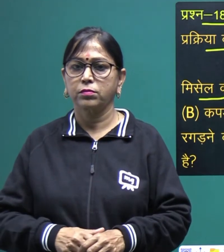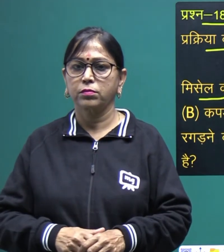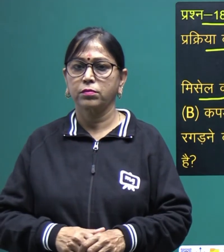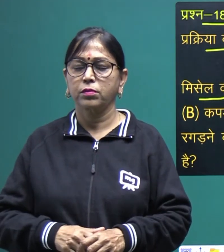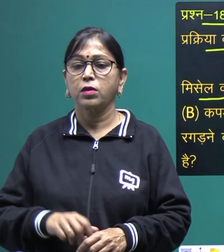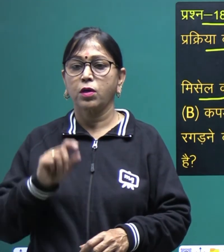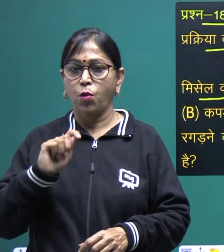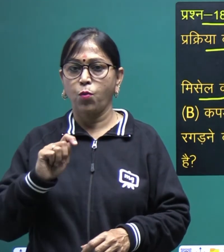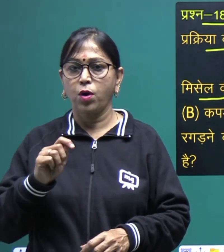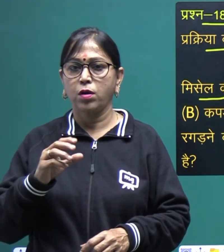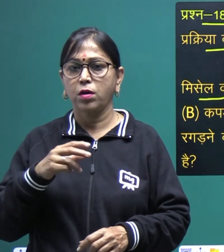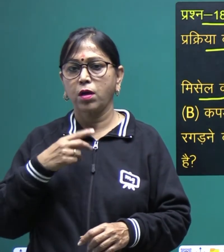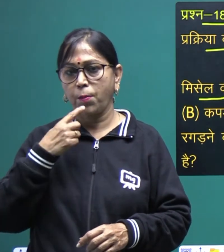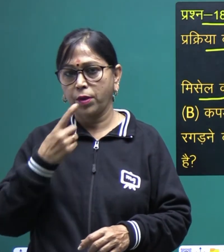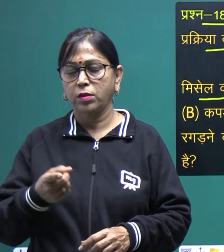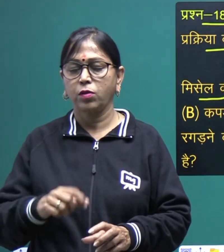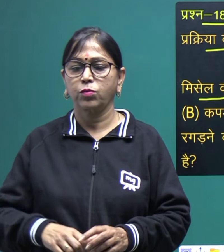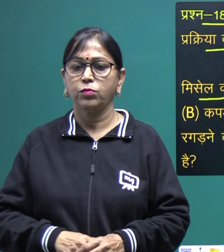क्रियाविधि समझाइए।